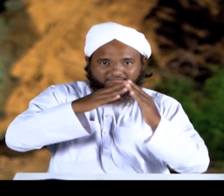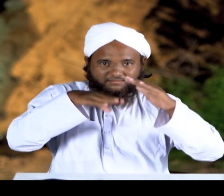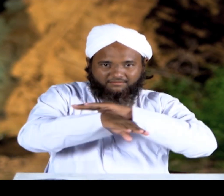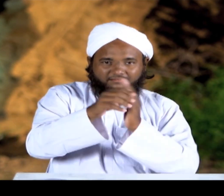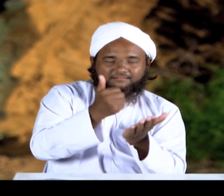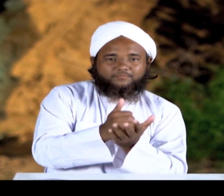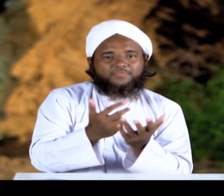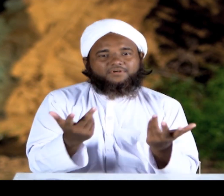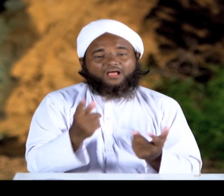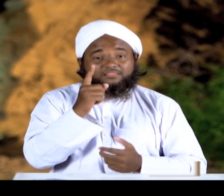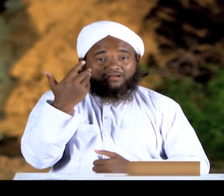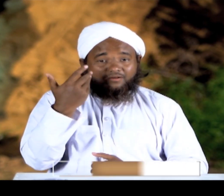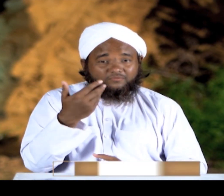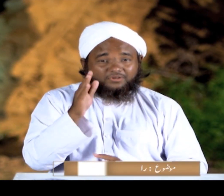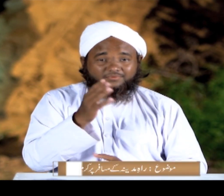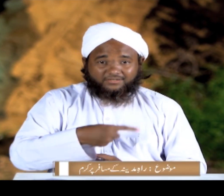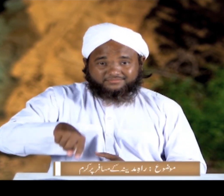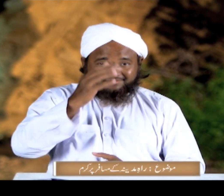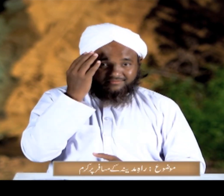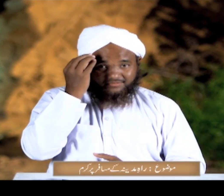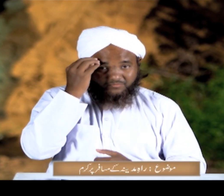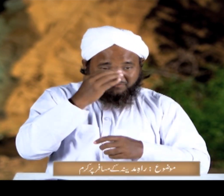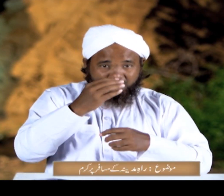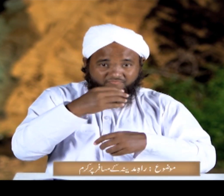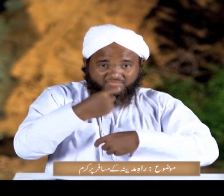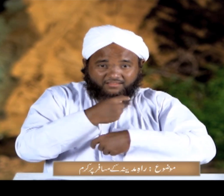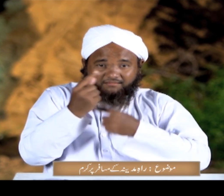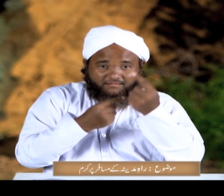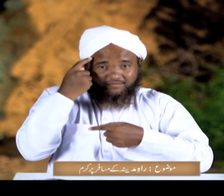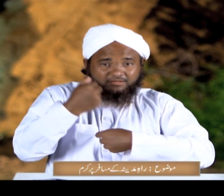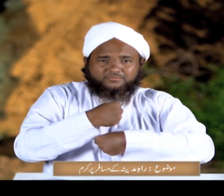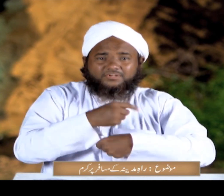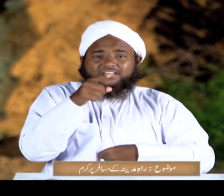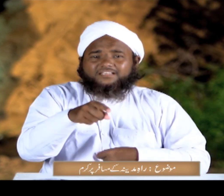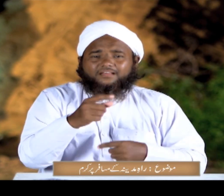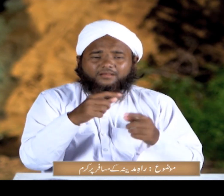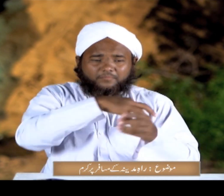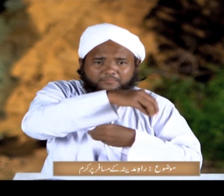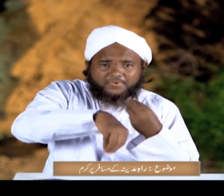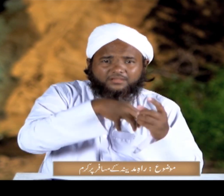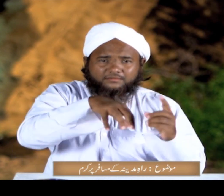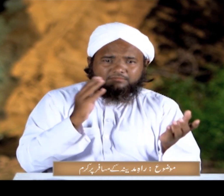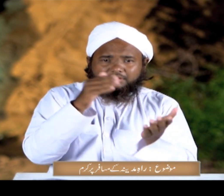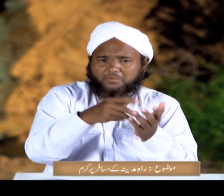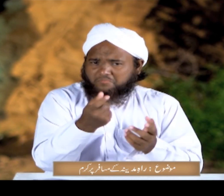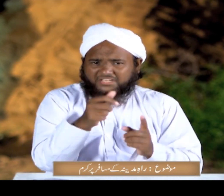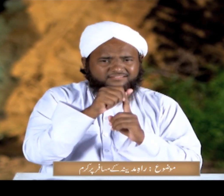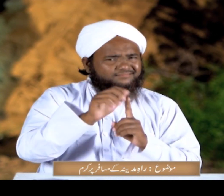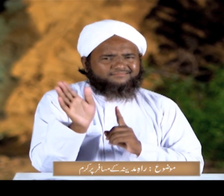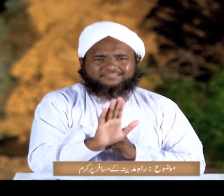تھے. اللہ اکبر. معلوم ہوا کہ اس پاک بارگاہ میں حاضری کے لیے پیسوں کی نہیں سچی تڑپ کی